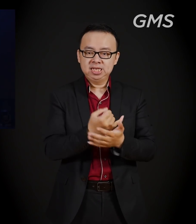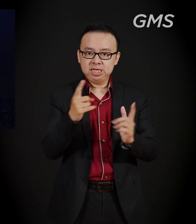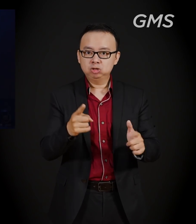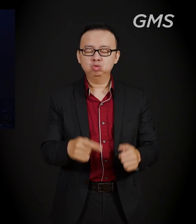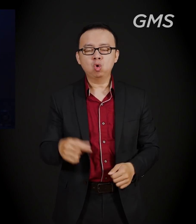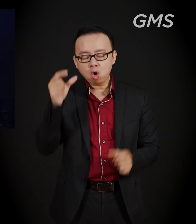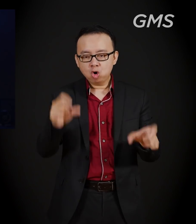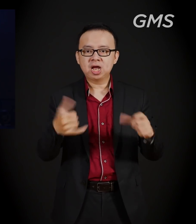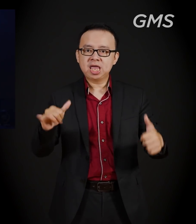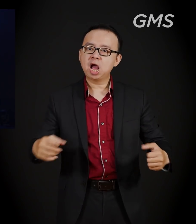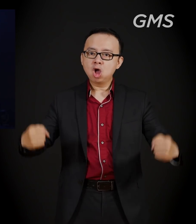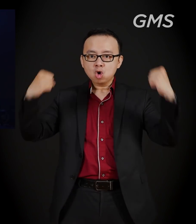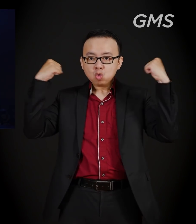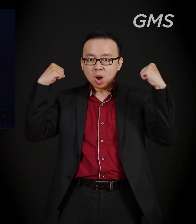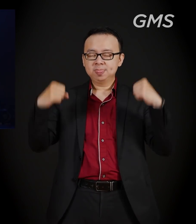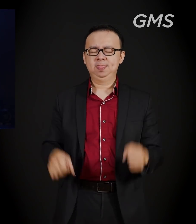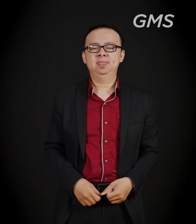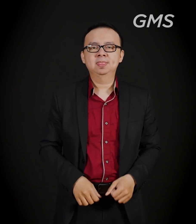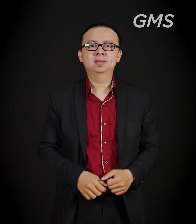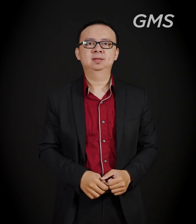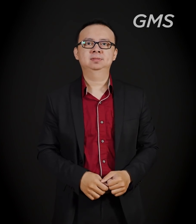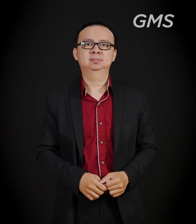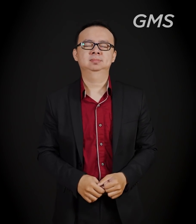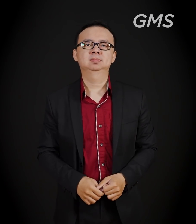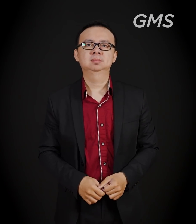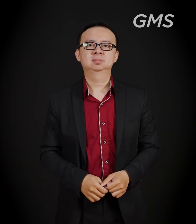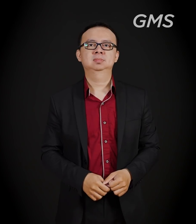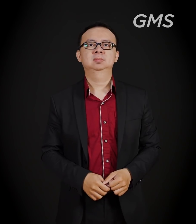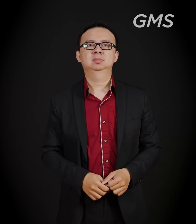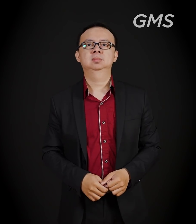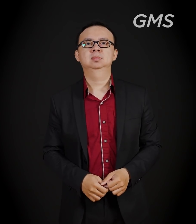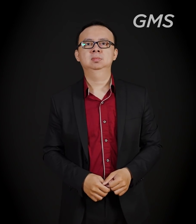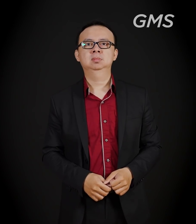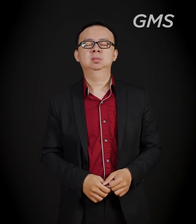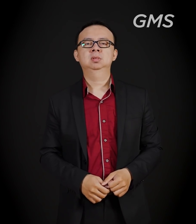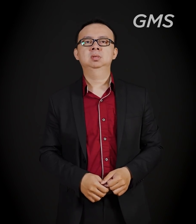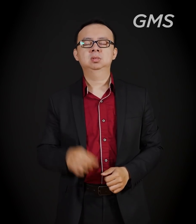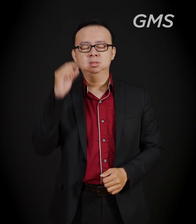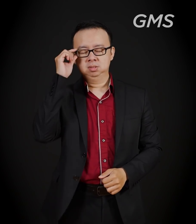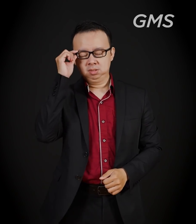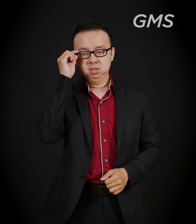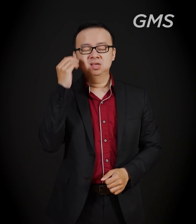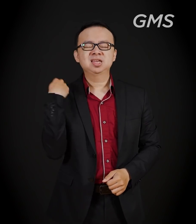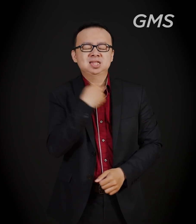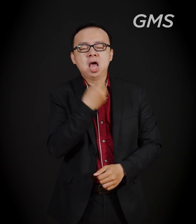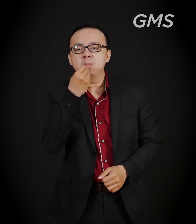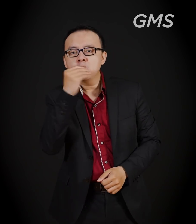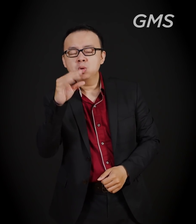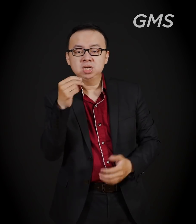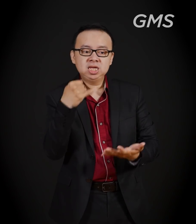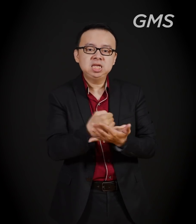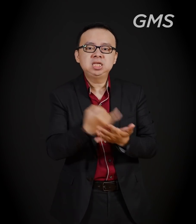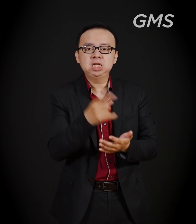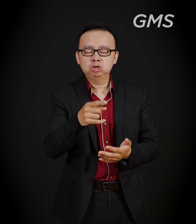katakan amin. Selanjutnya saya pelajari. Mengabarkan Injil bukan hanya dengan berkhotbah. Ada banyak orang yang bilang, oh saya gak bisa mengabarkan